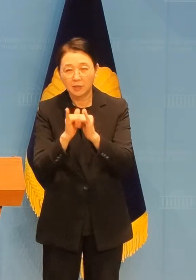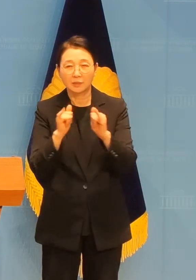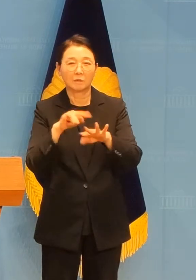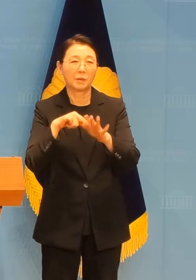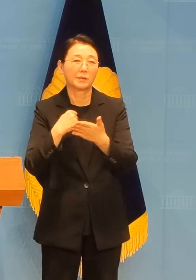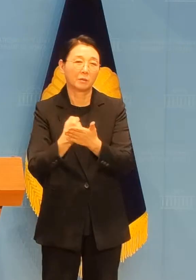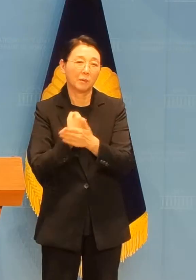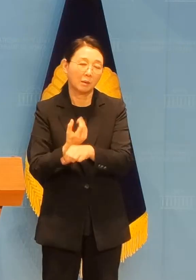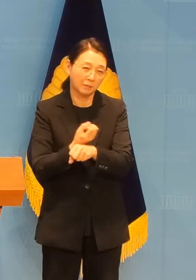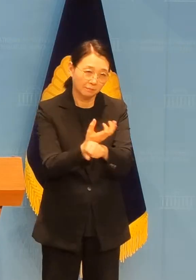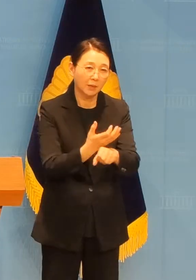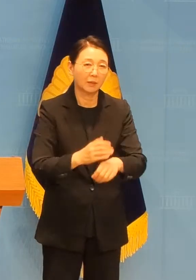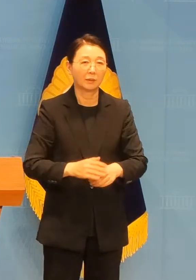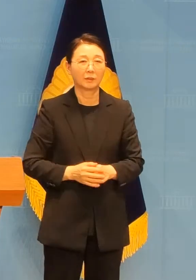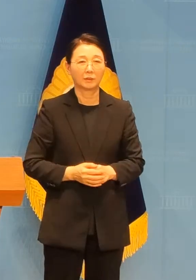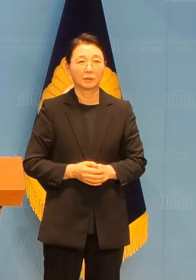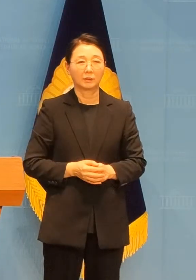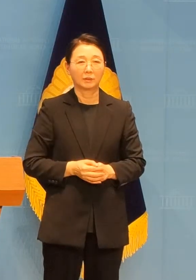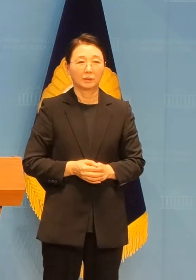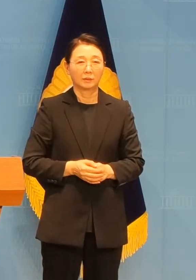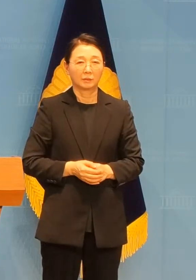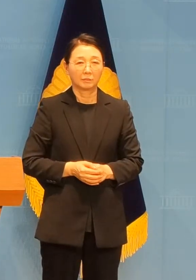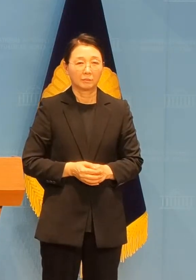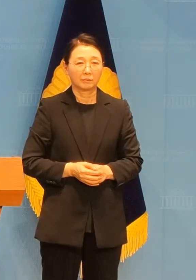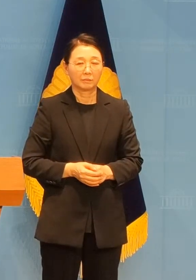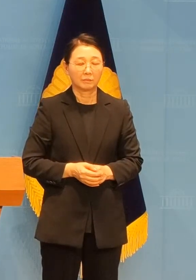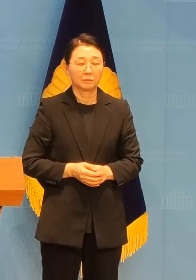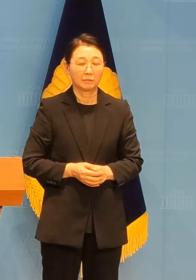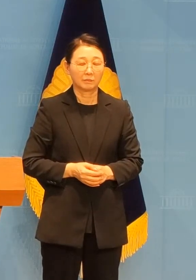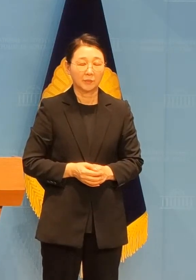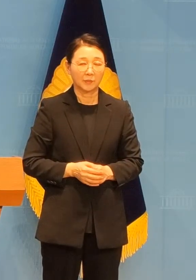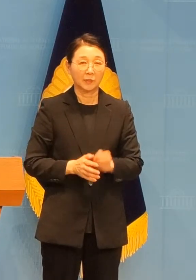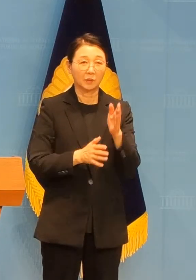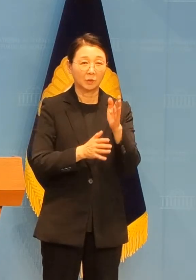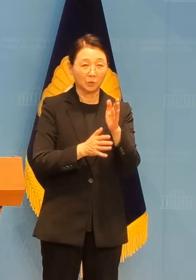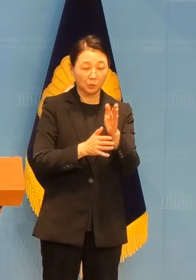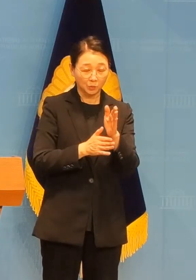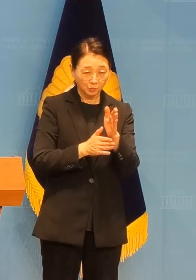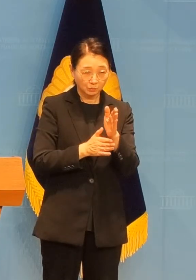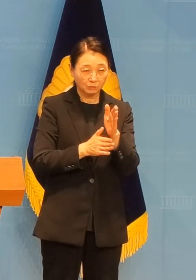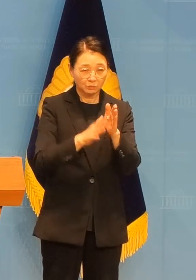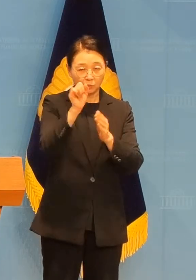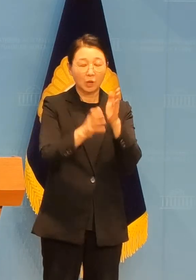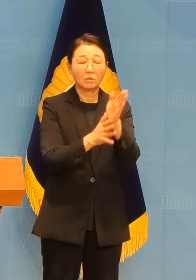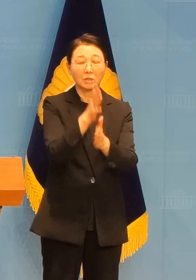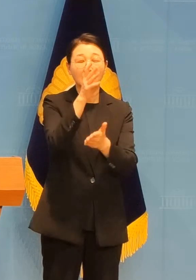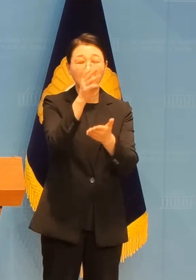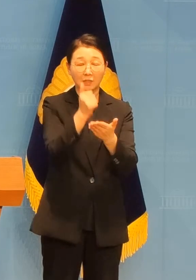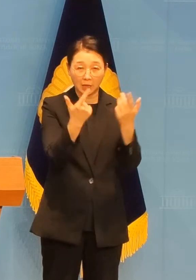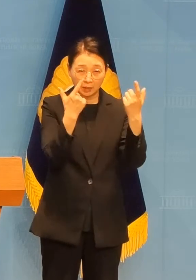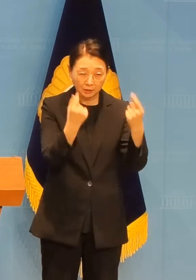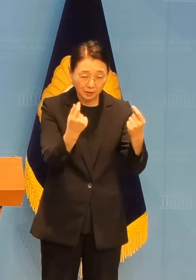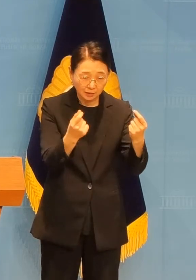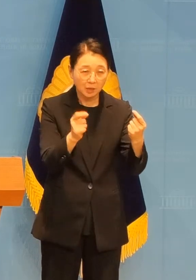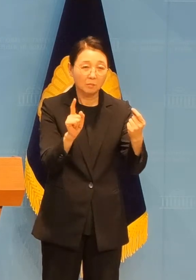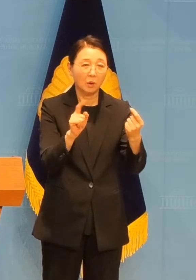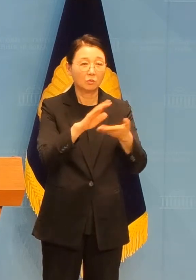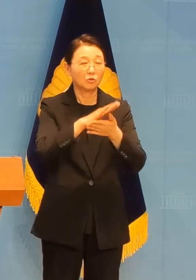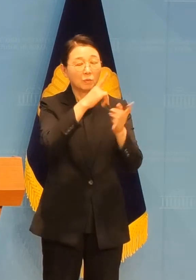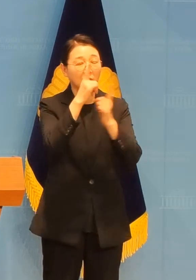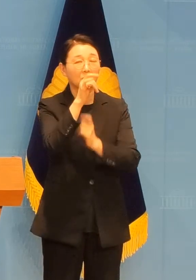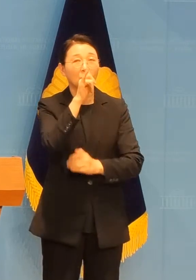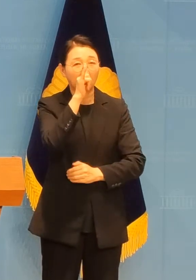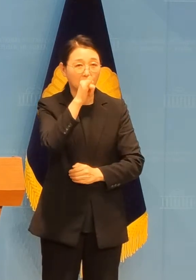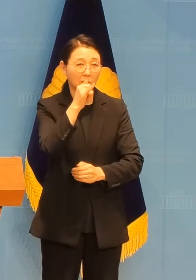빕니다. 그런데 강기정 광주시장이 같은 날 출판 기념회를 연다고 합니다. 광주를